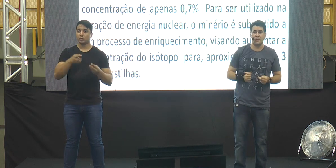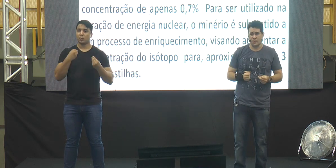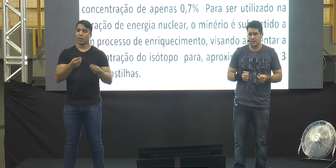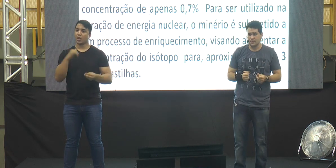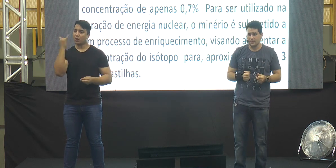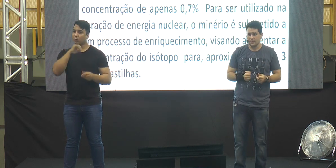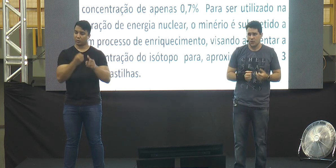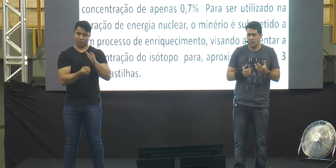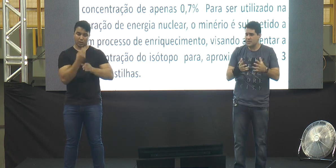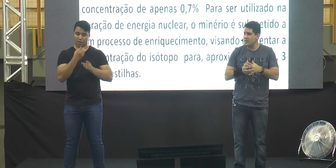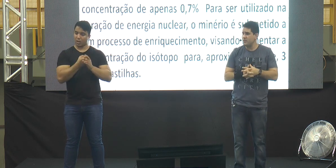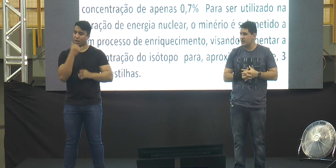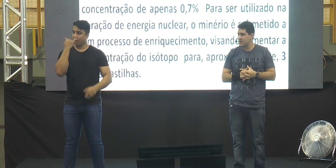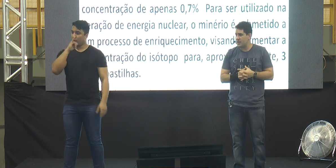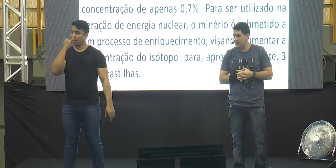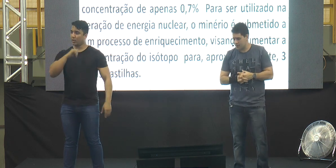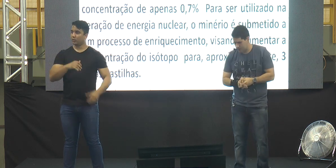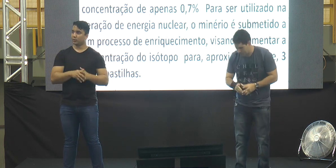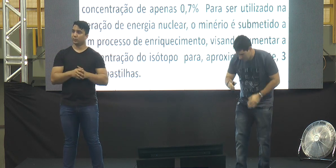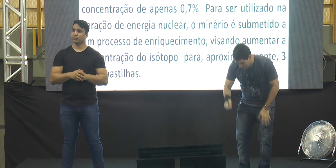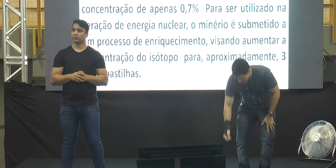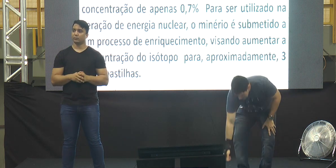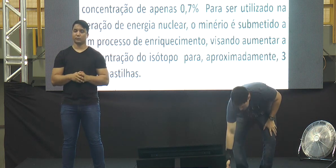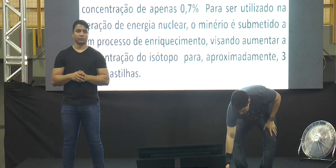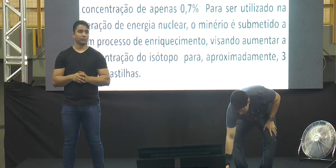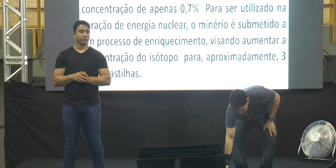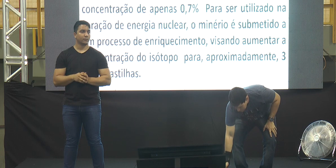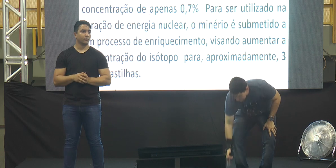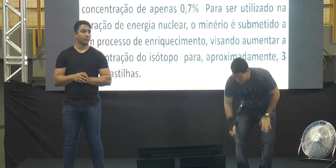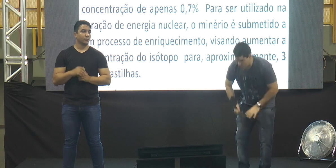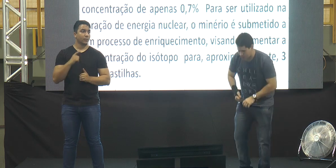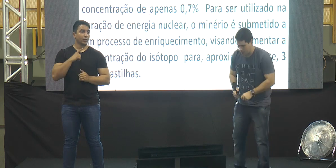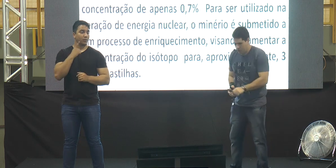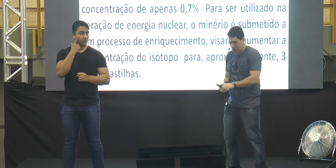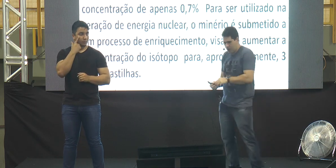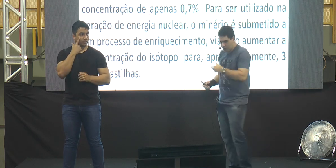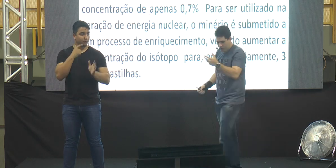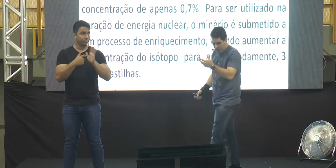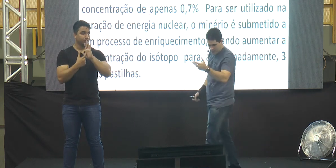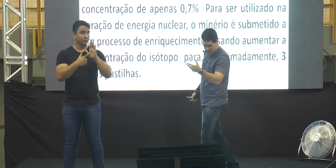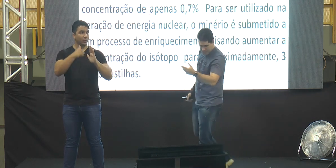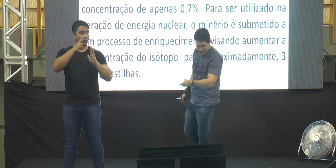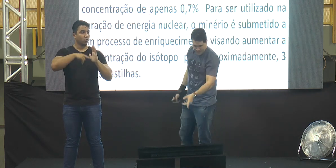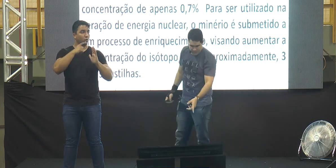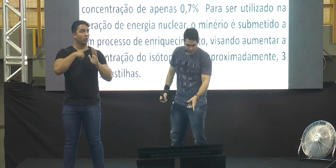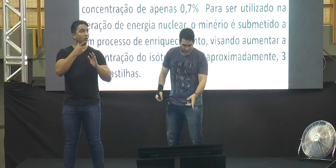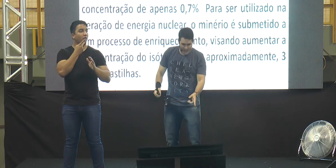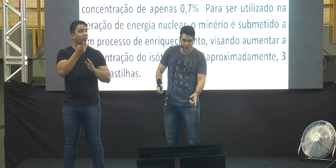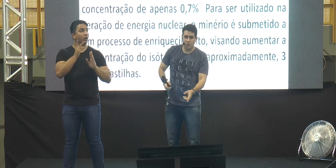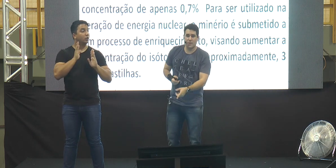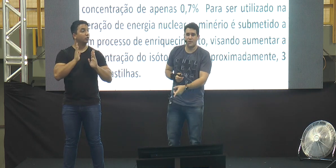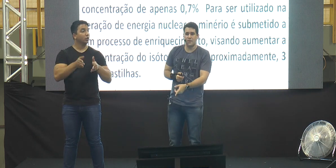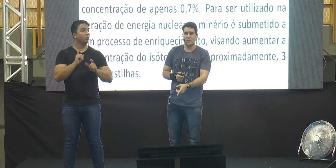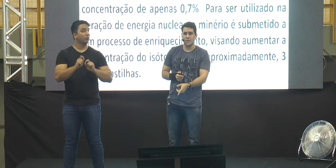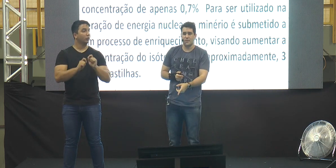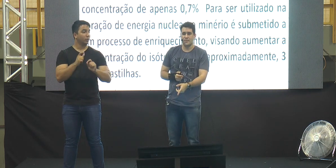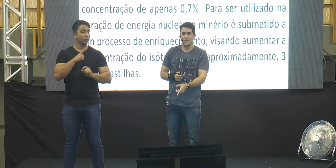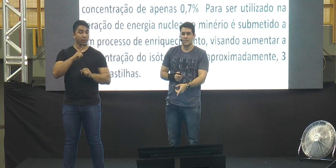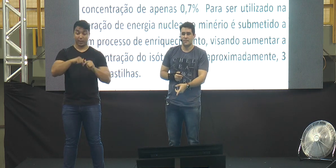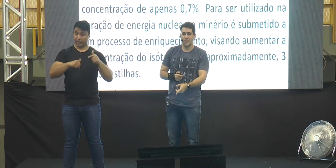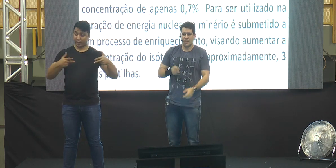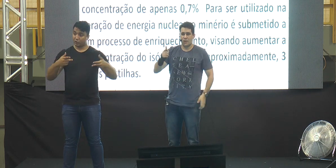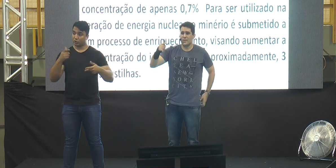energia elétrica. Como assim, Levi, energia elétrica? Na leitura do enunciado, eu falei ou não falei para vocês que libera uma grande quantidade de